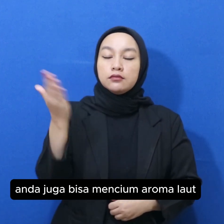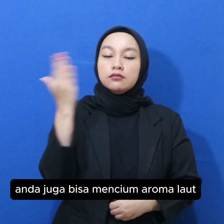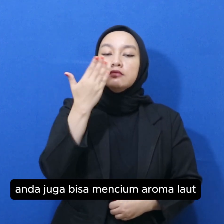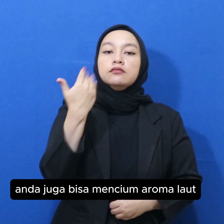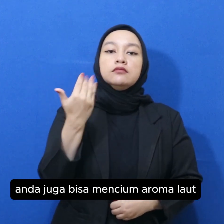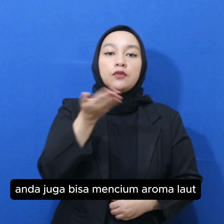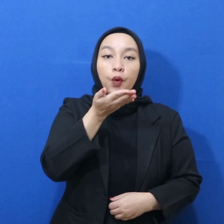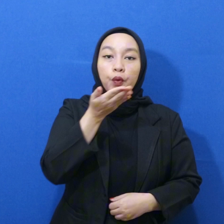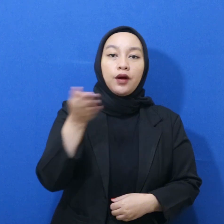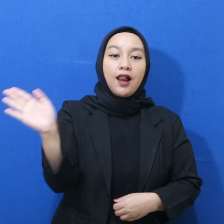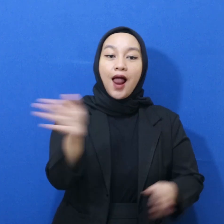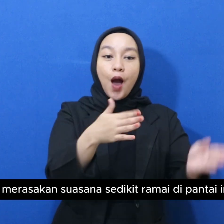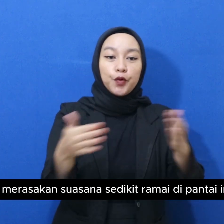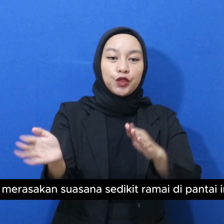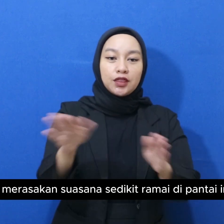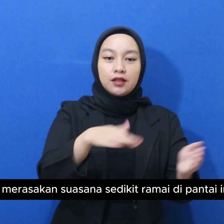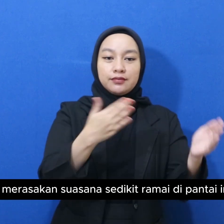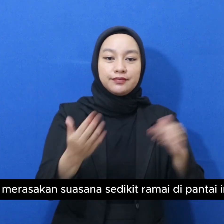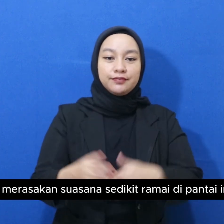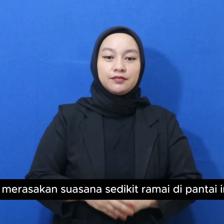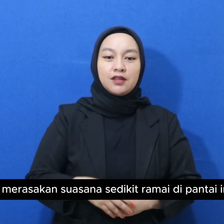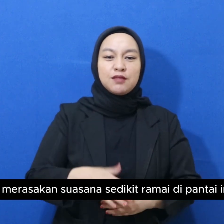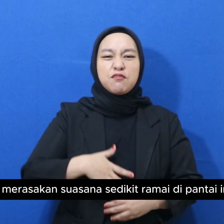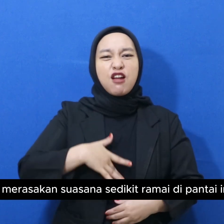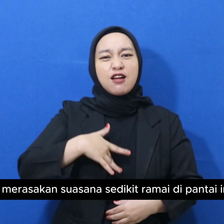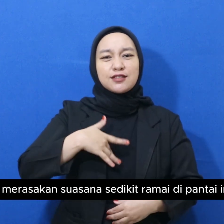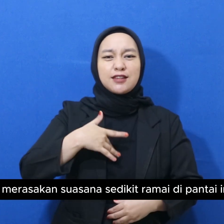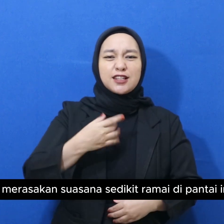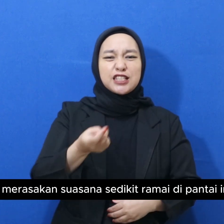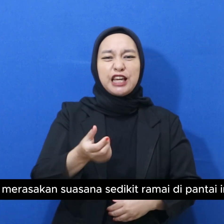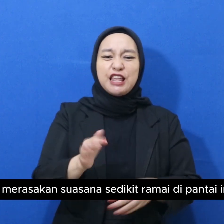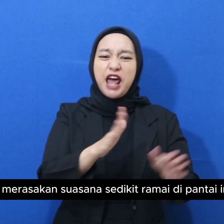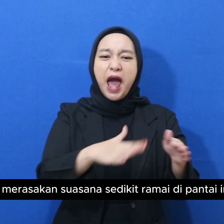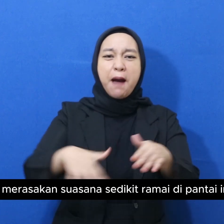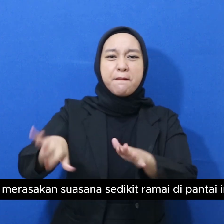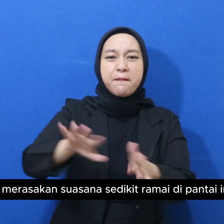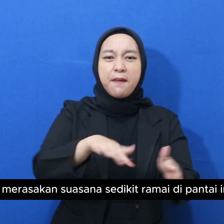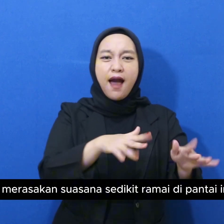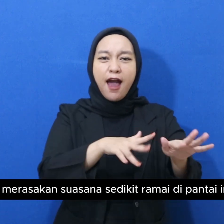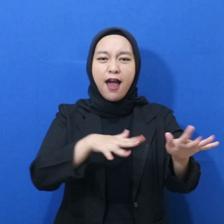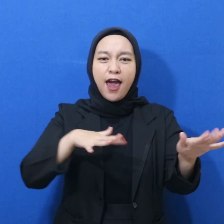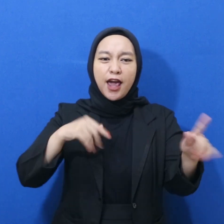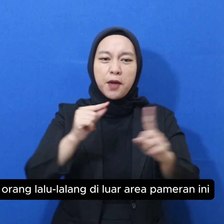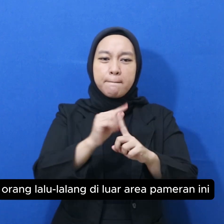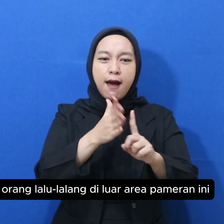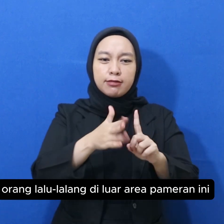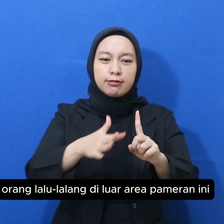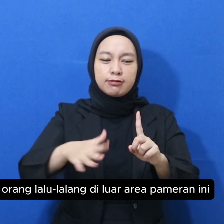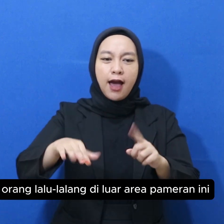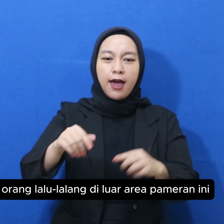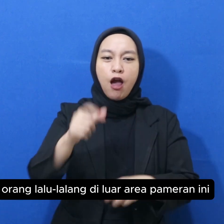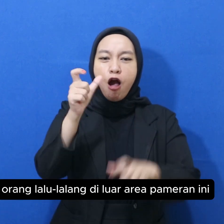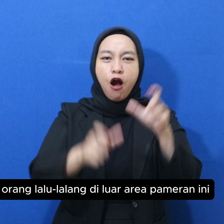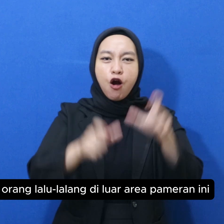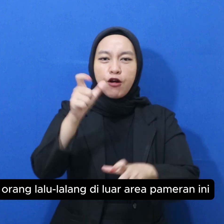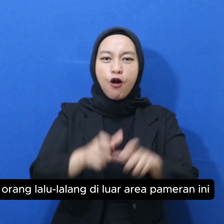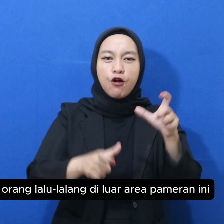aroma laut dan merasakan suasana sedikit ramai di pantai ini. Orang lalu lalang di luar